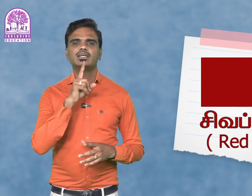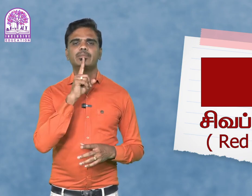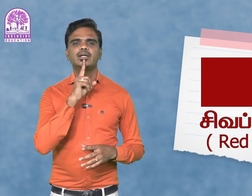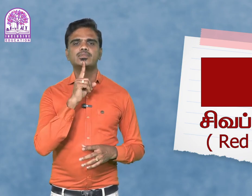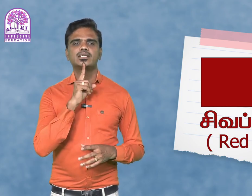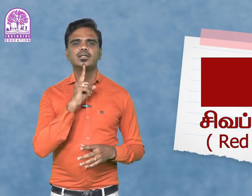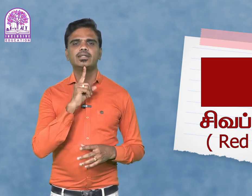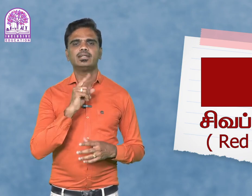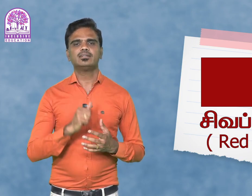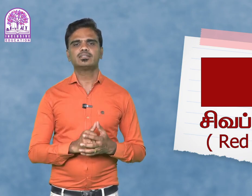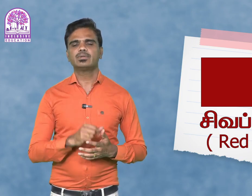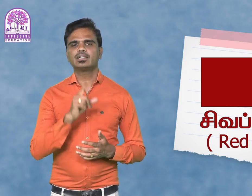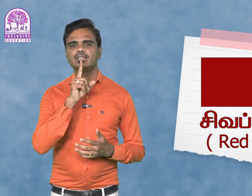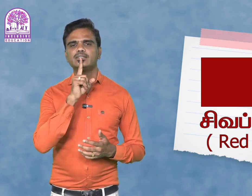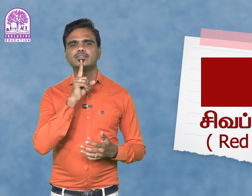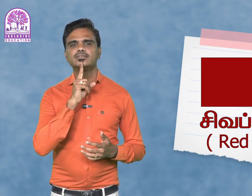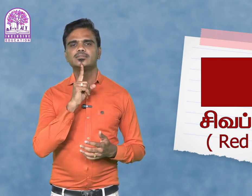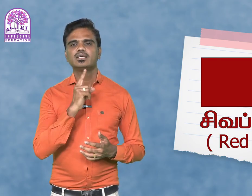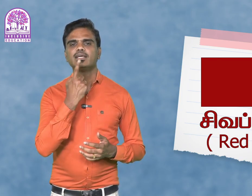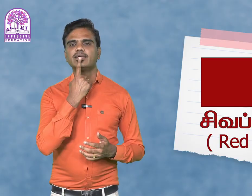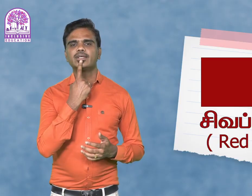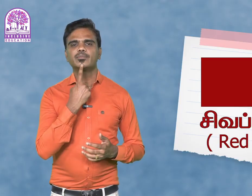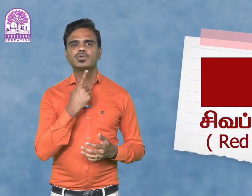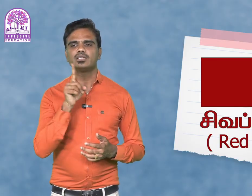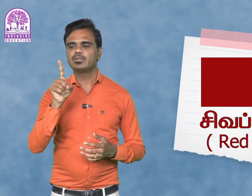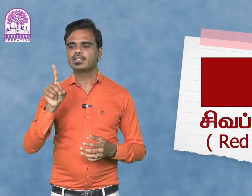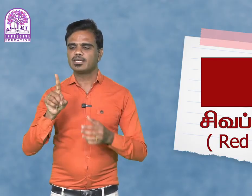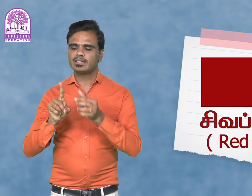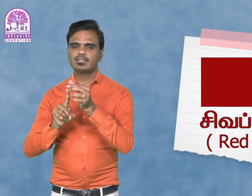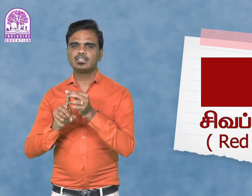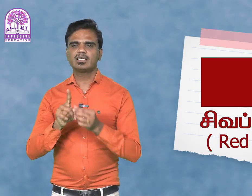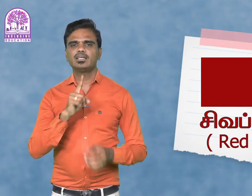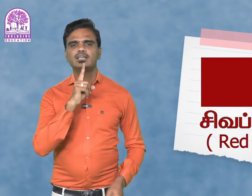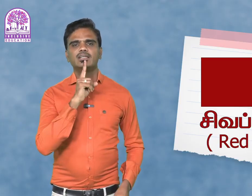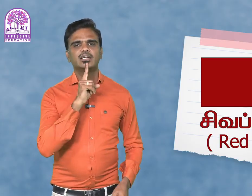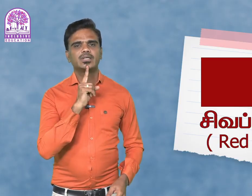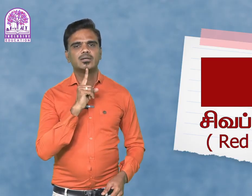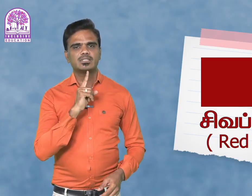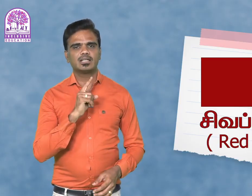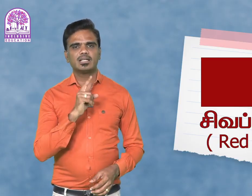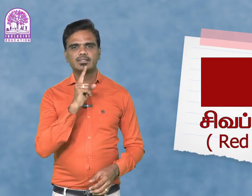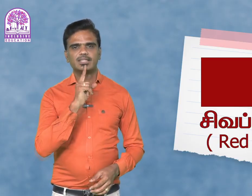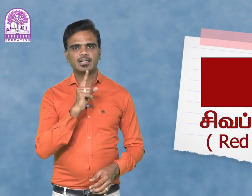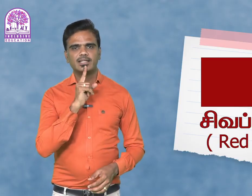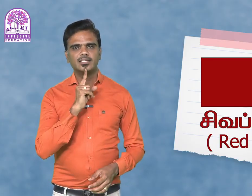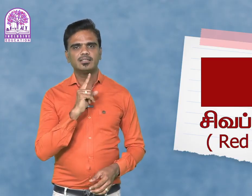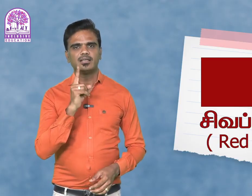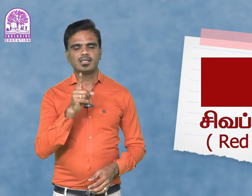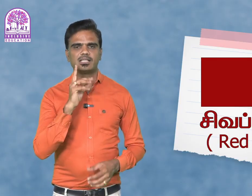எப்படி காமிச்சிங்கன்னா ரெட். இங்கே பாருங்கள், இப்படி காமிக்கக்கூடாது. இங்கே பாருங்கள், இந்த இடத்த வந்து நீங்கள் எப்படி காமிச்சிங்கன்னா அது என்ன கலரு?